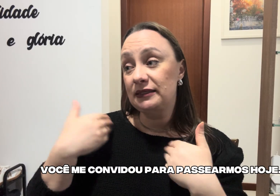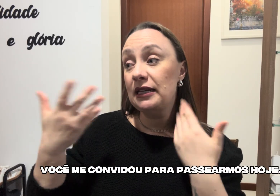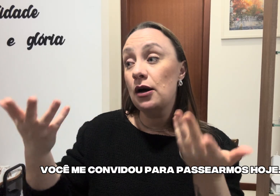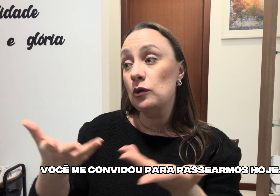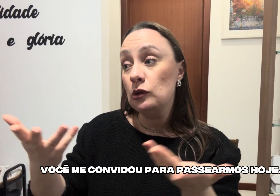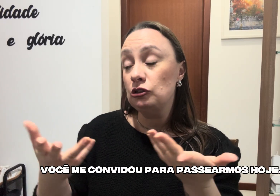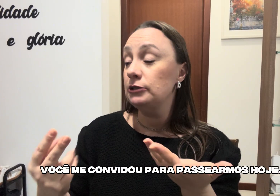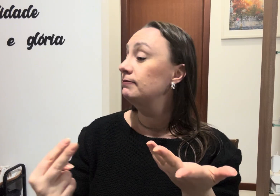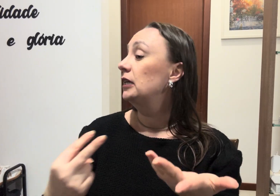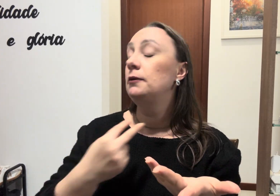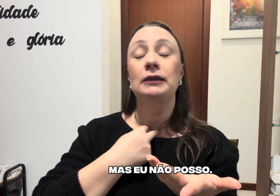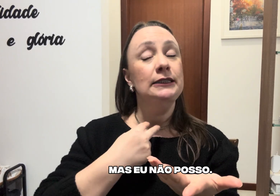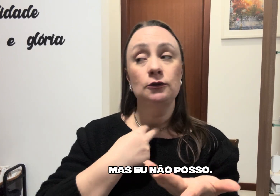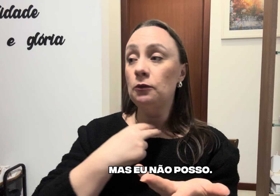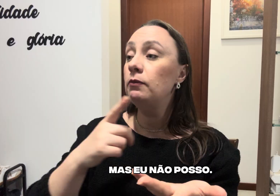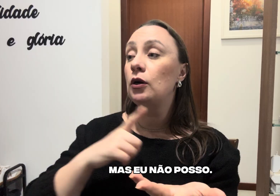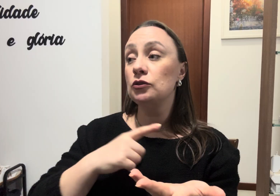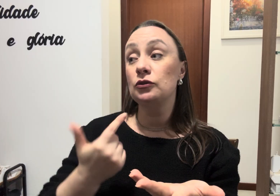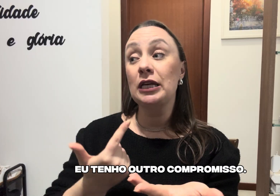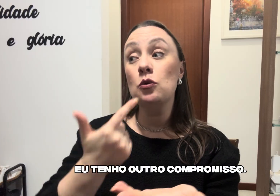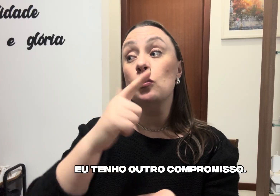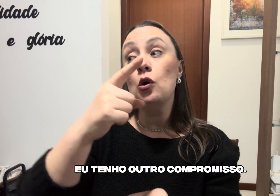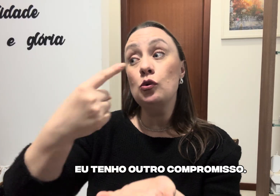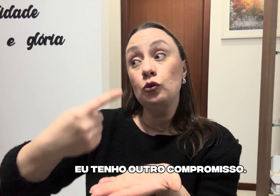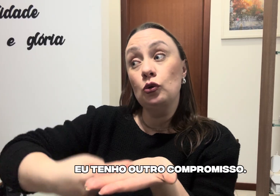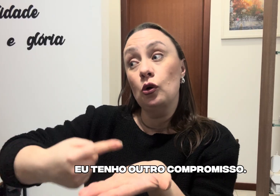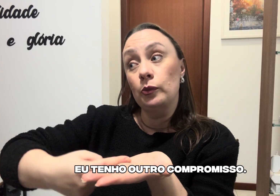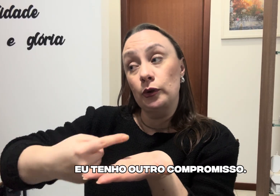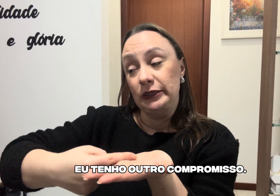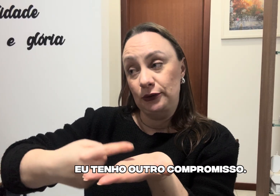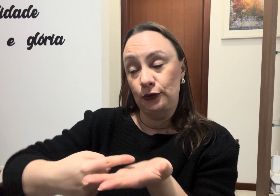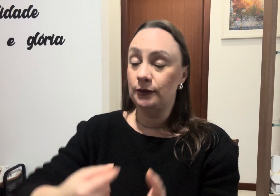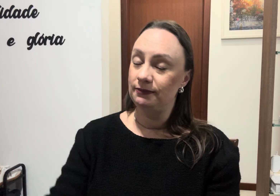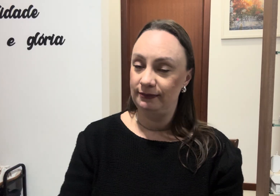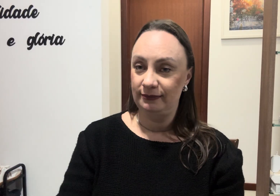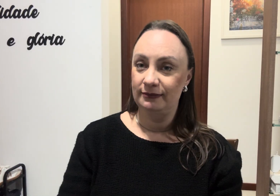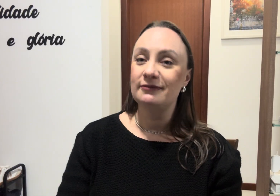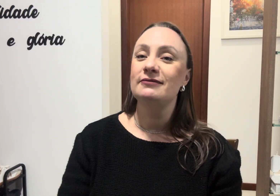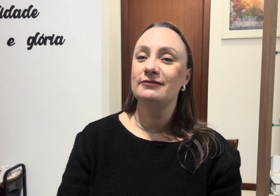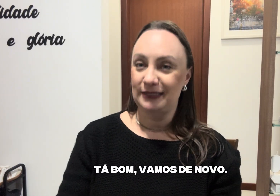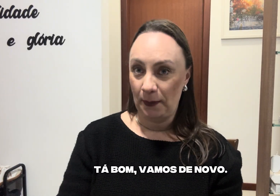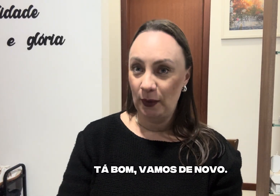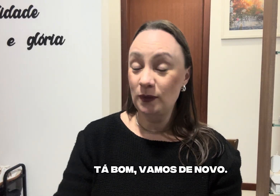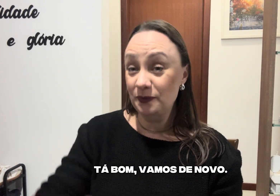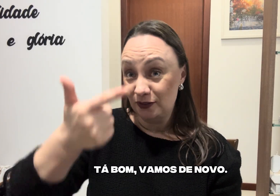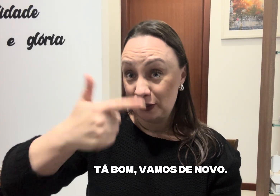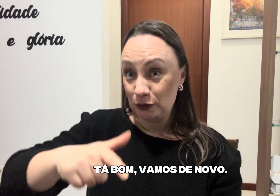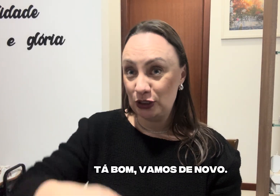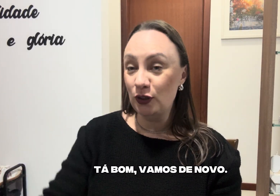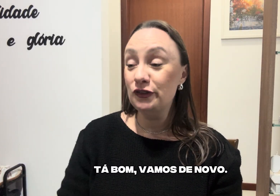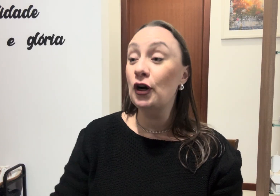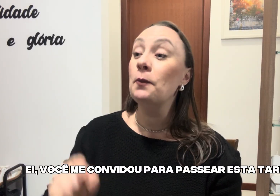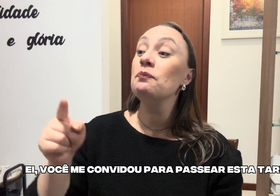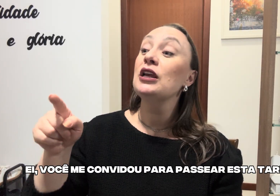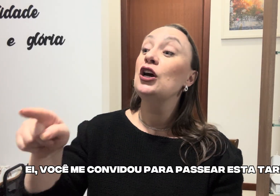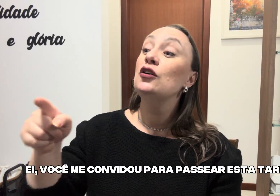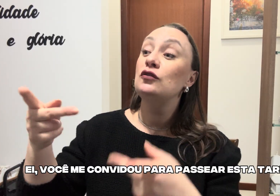passear hoje, mas eu não posso, tenho outro compromisso. Tá bom? Vamos de novo, ó. Você